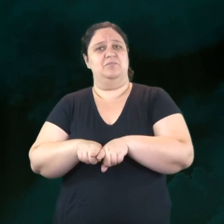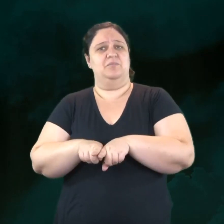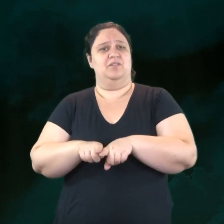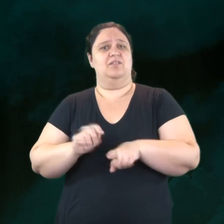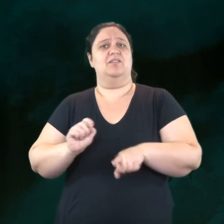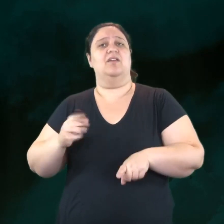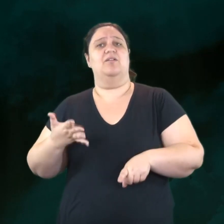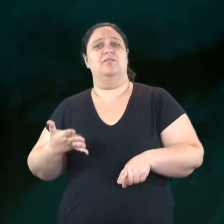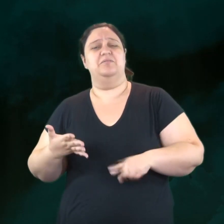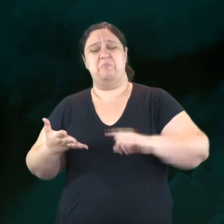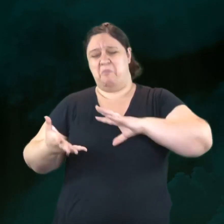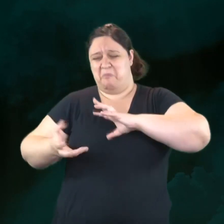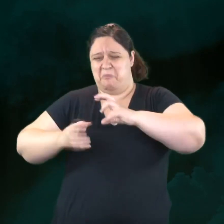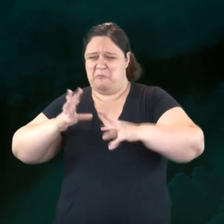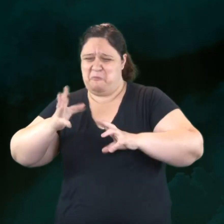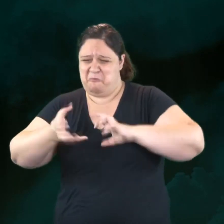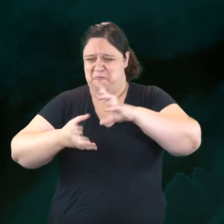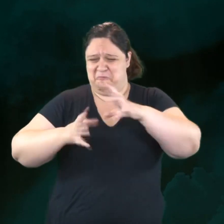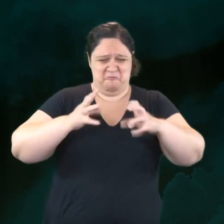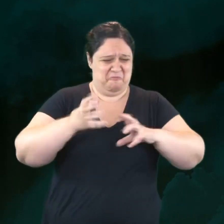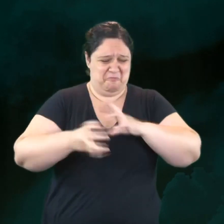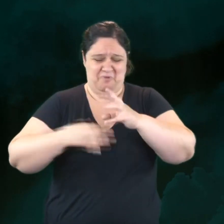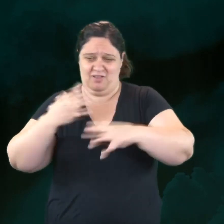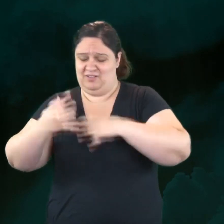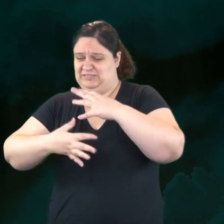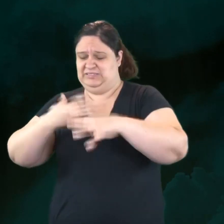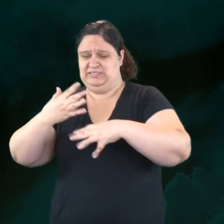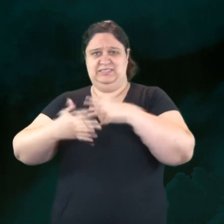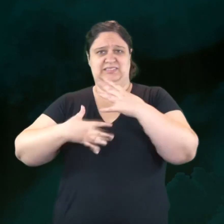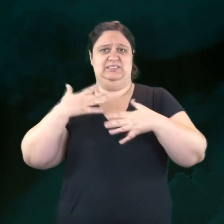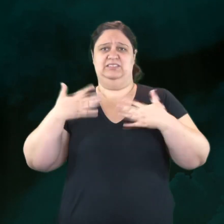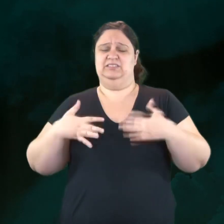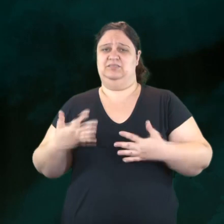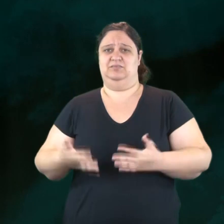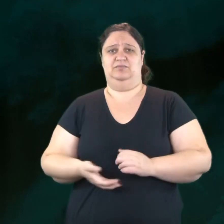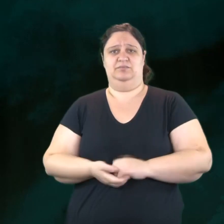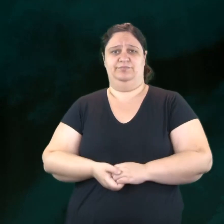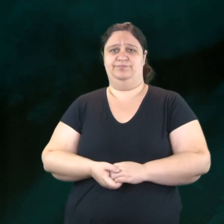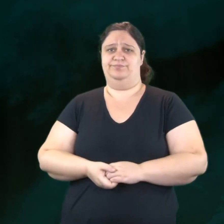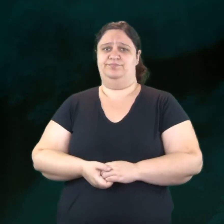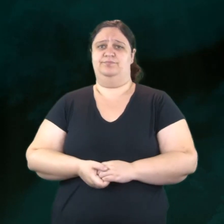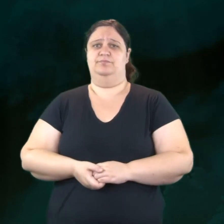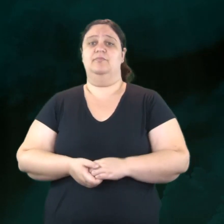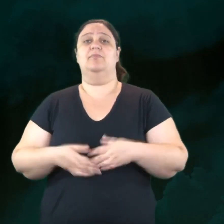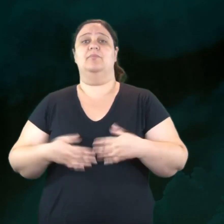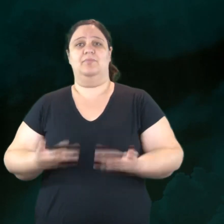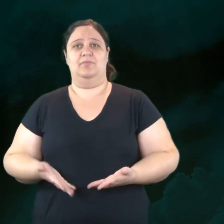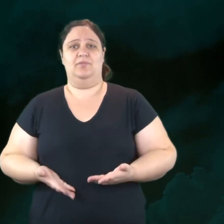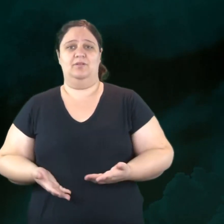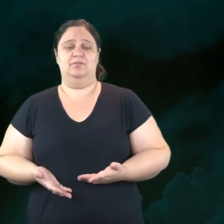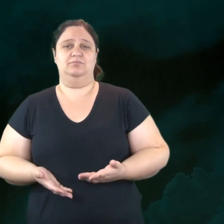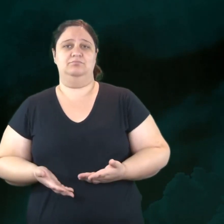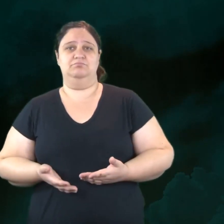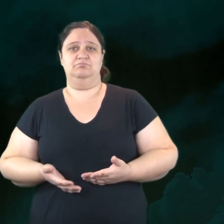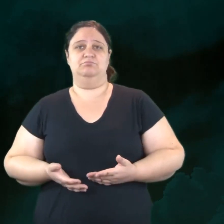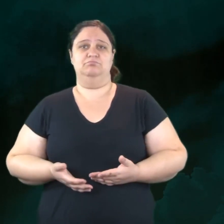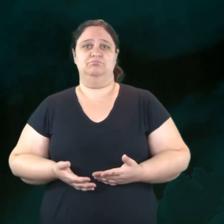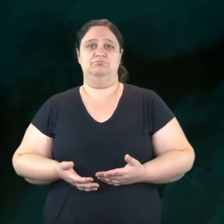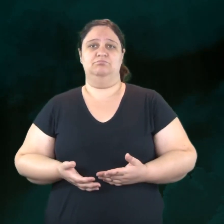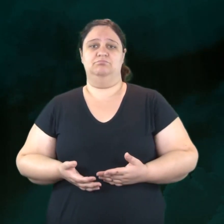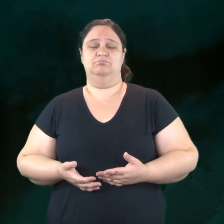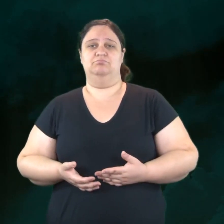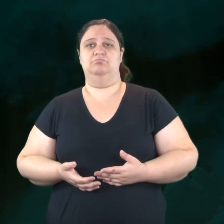transtornando, né, por onde eles passam com essa novidade do Evangelho. E os quais Jason